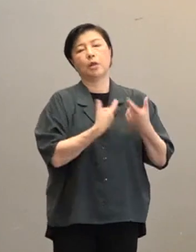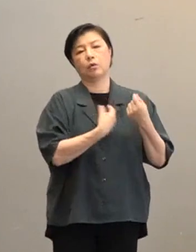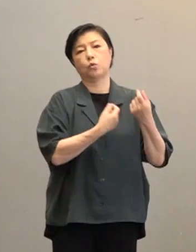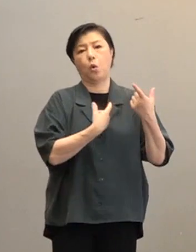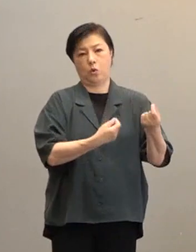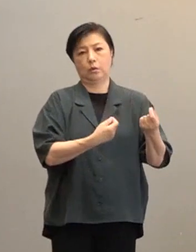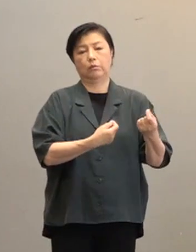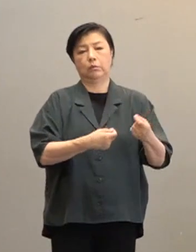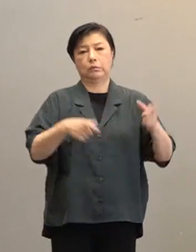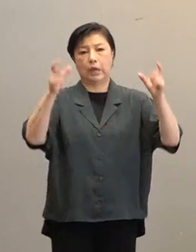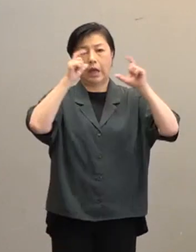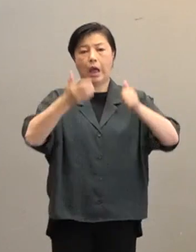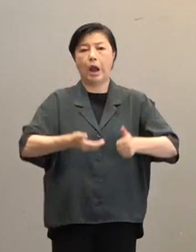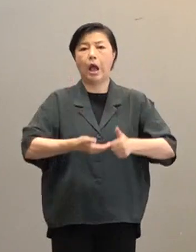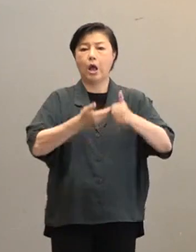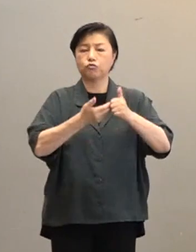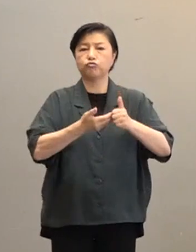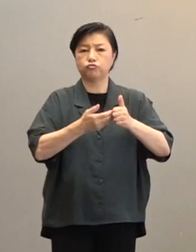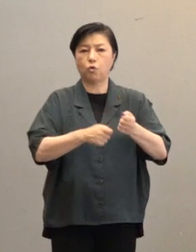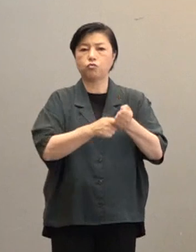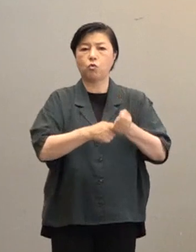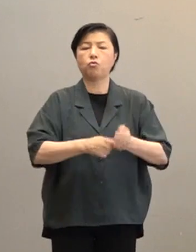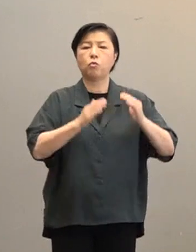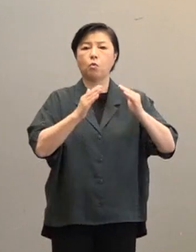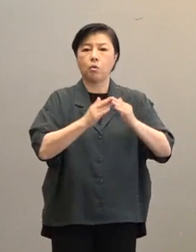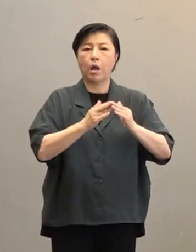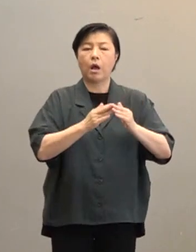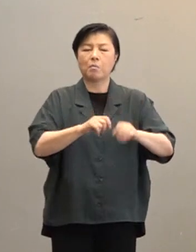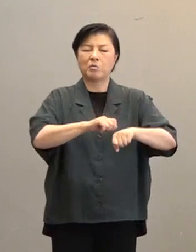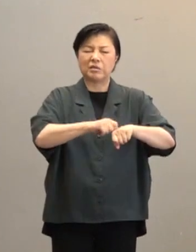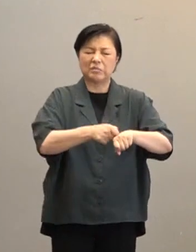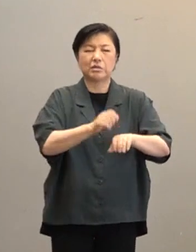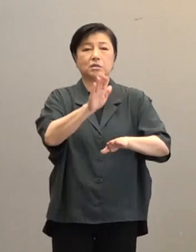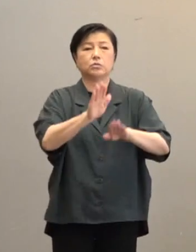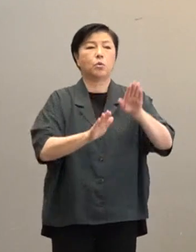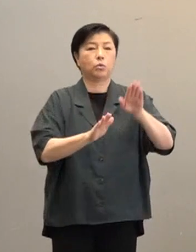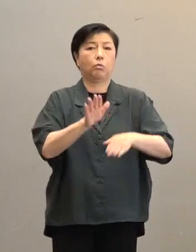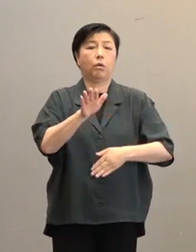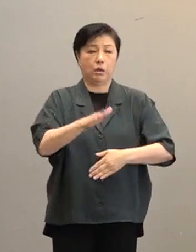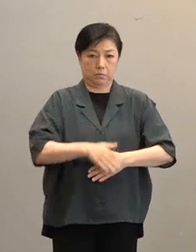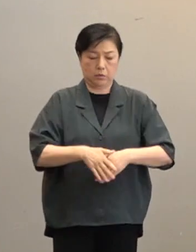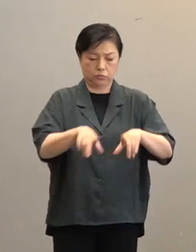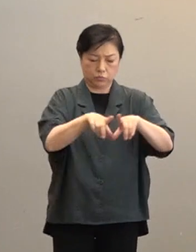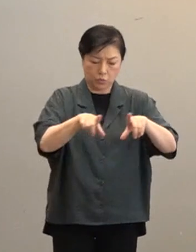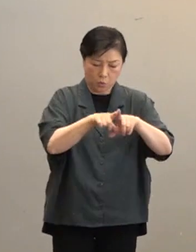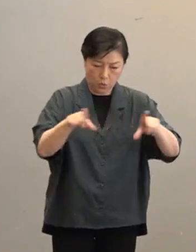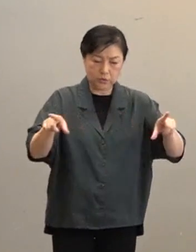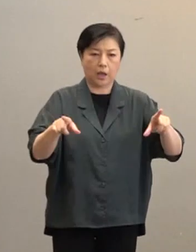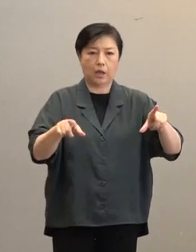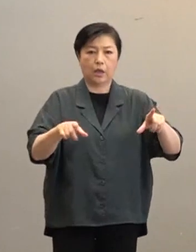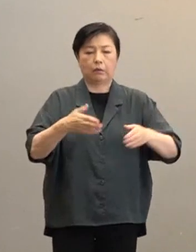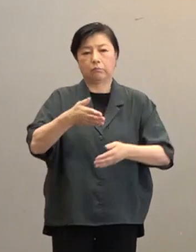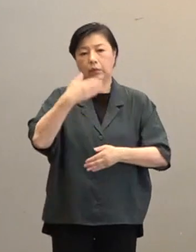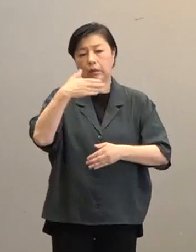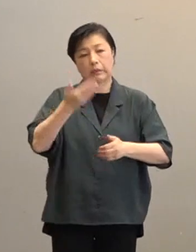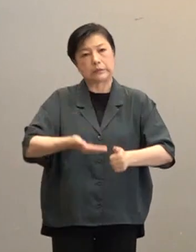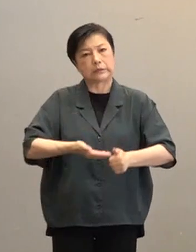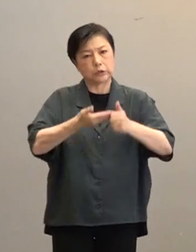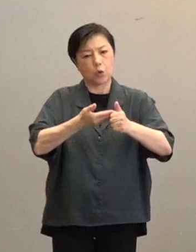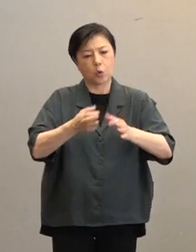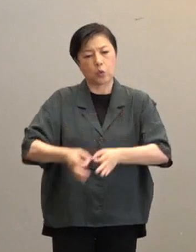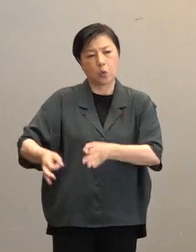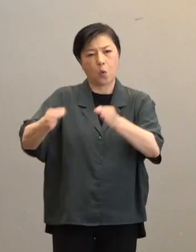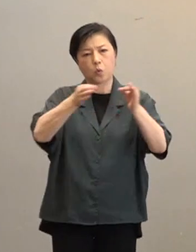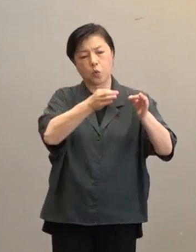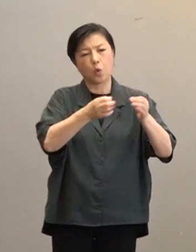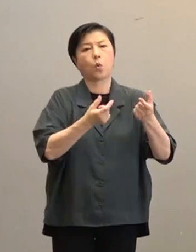ね、酪農農家の方々の状況というのは大変厳しいものがあるというふうに思っています。当然ながらこう飼料の高騰もそうで